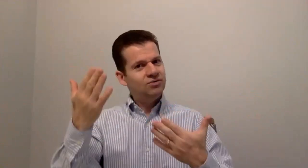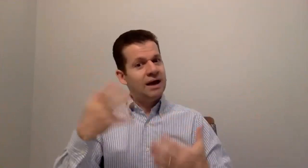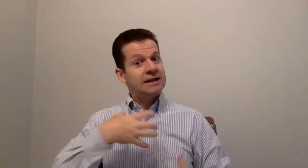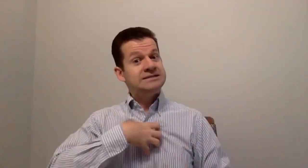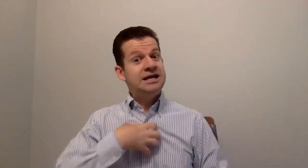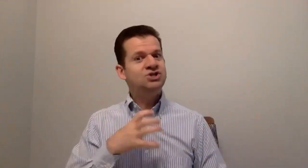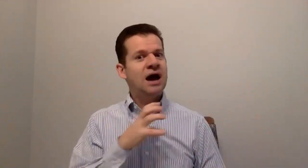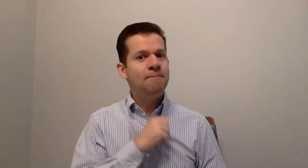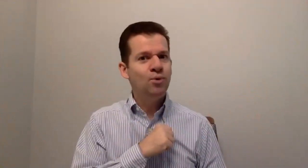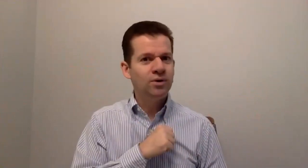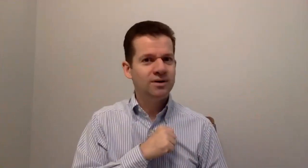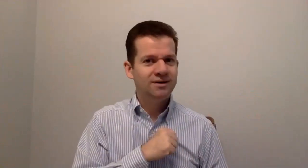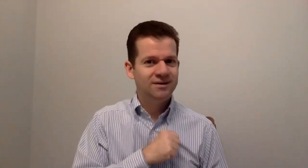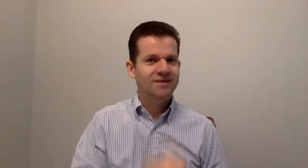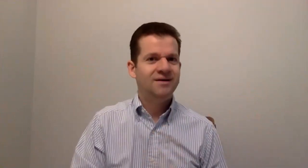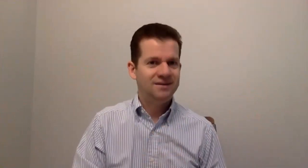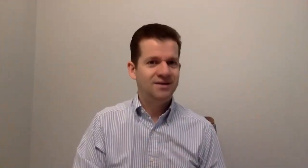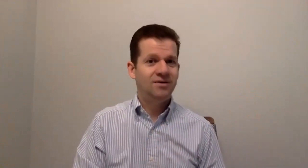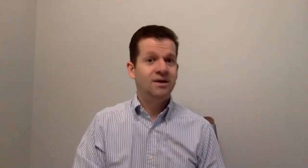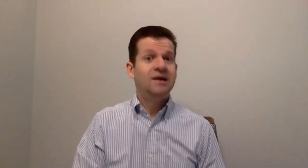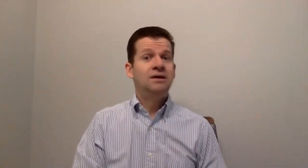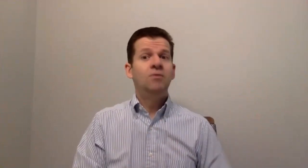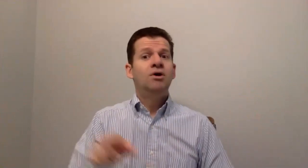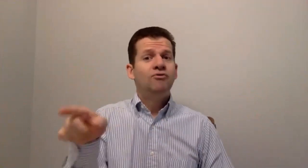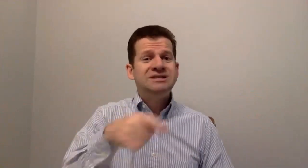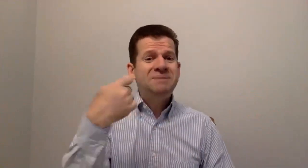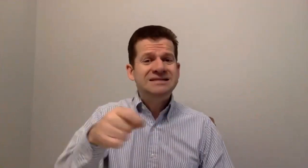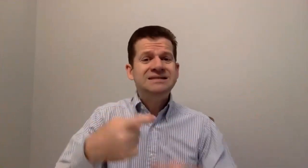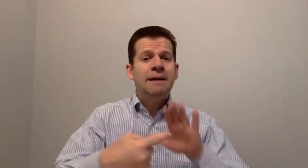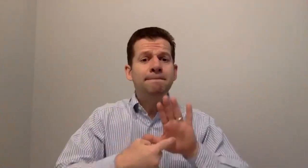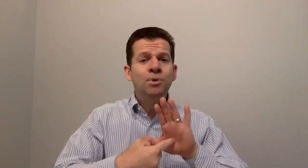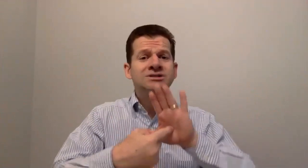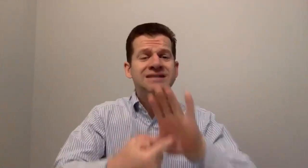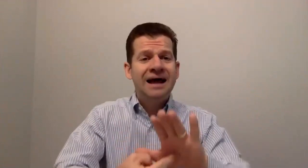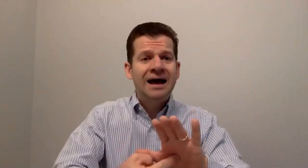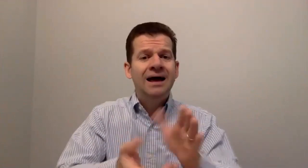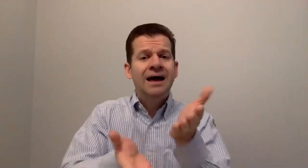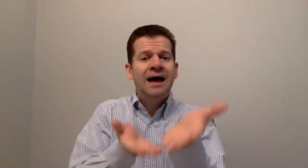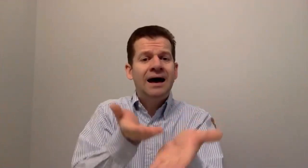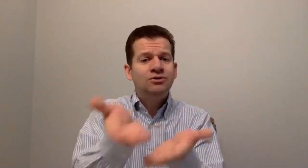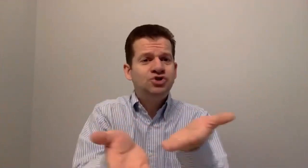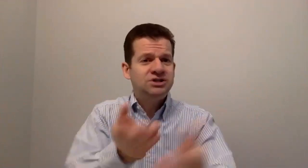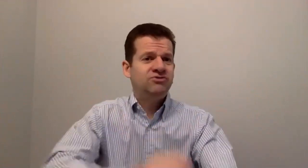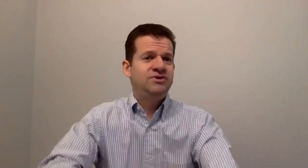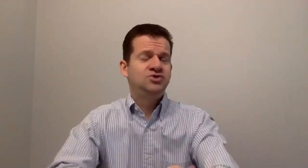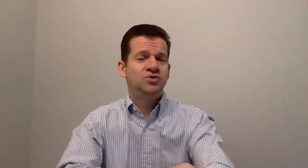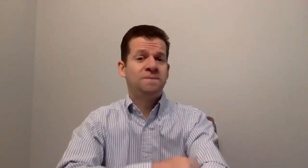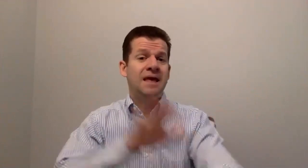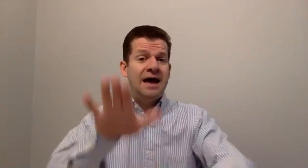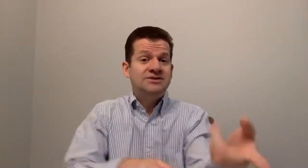obrigado. Ela sente amor. Entendeu? Então, você precisa mostrar atos de serviço. Às